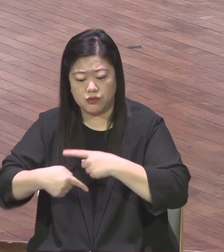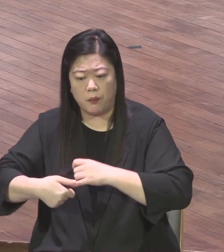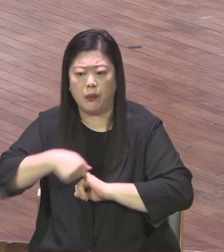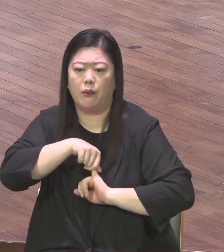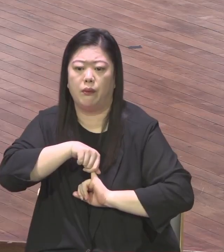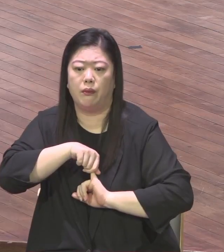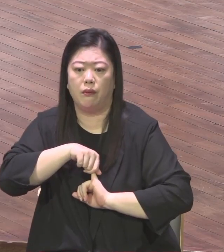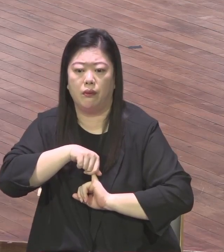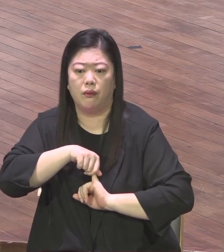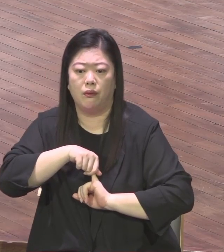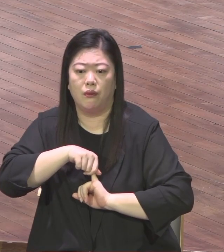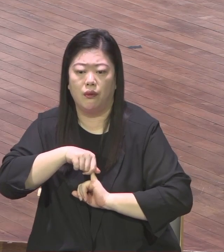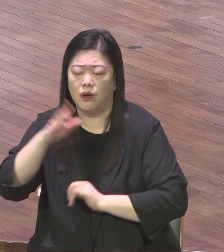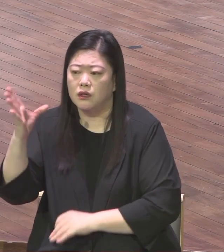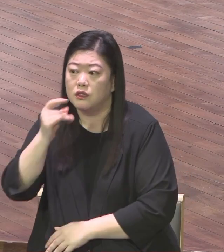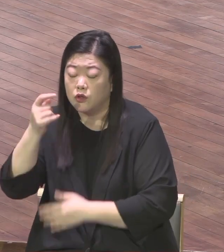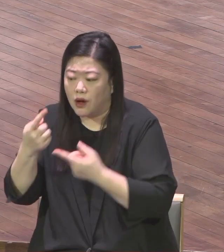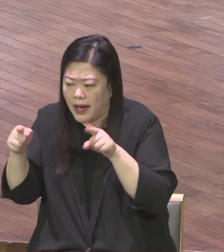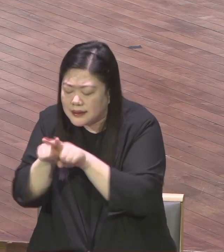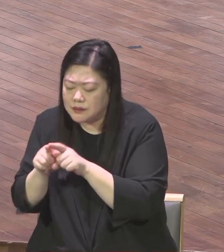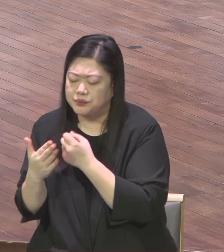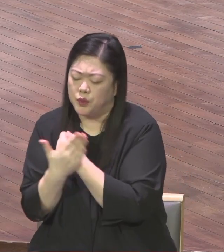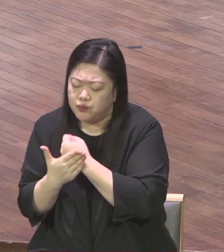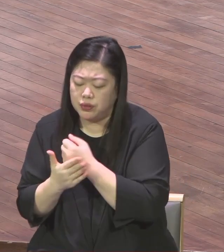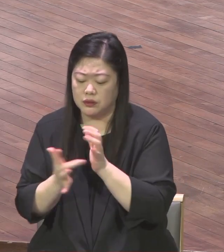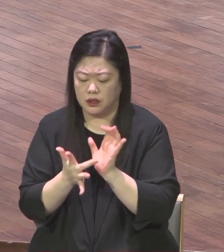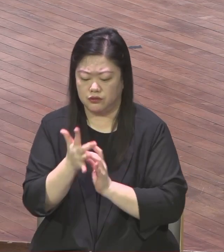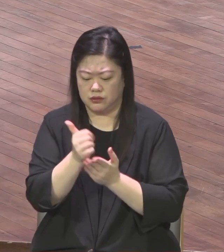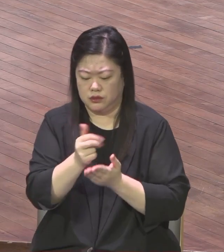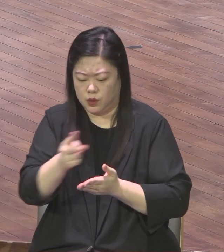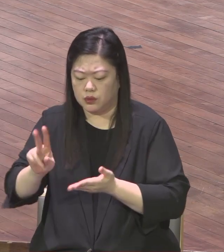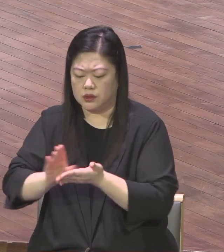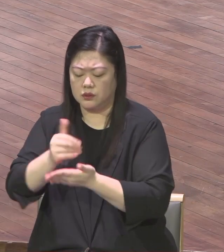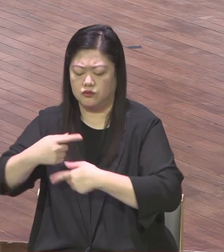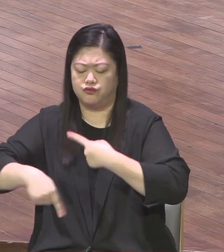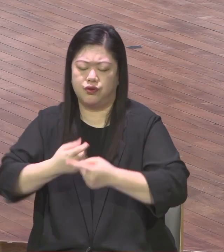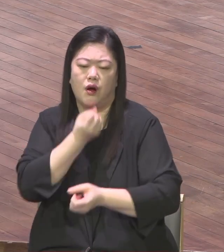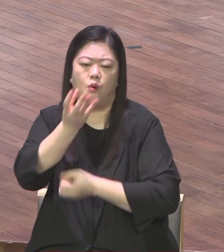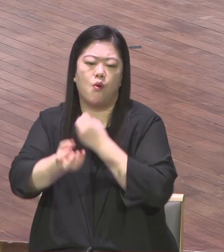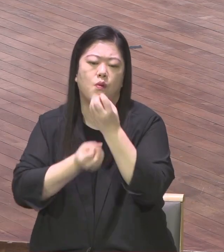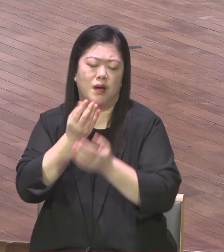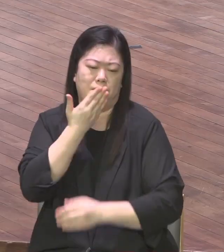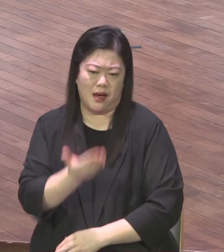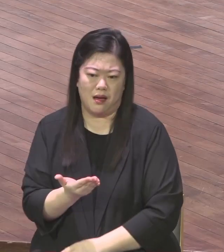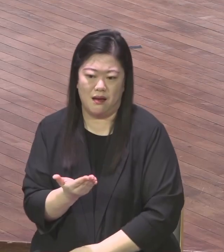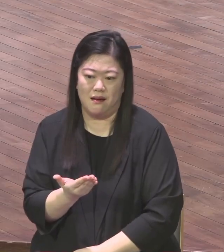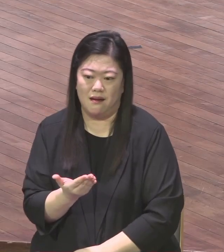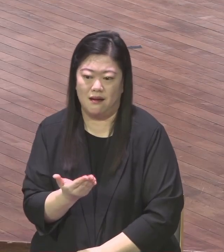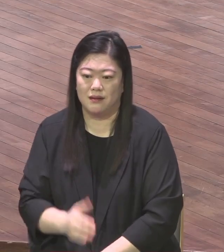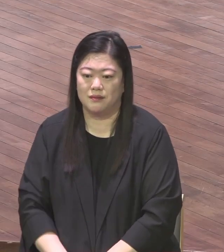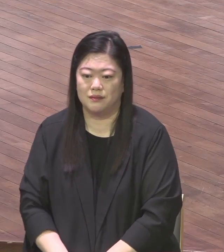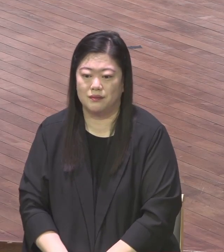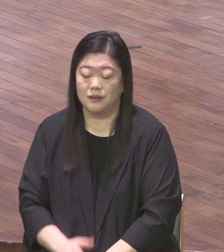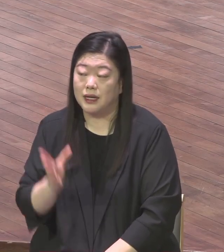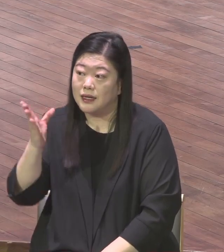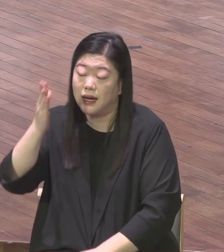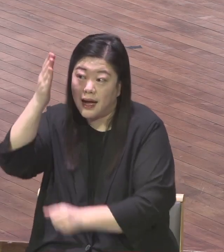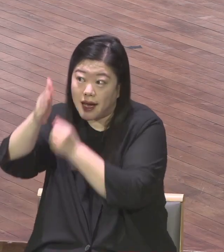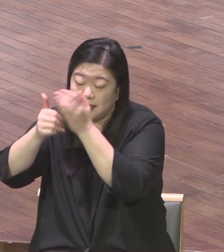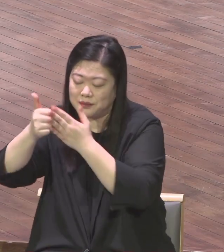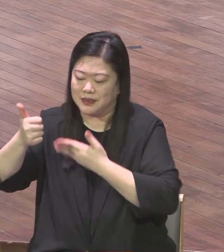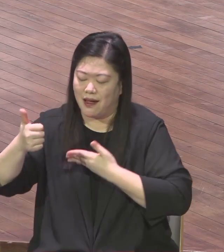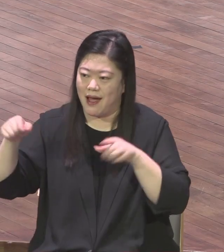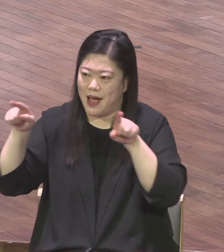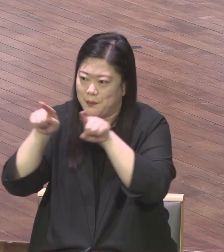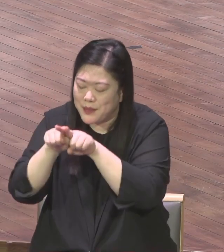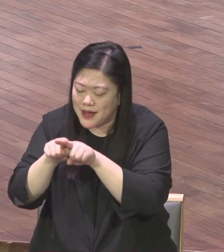없다. 그렇기 때문에 내 안에 성령이 계신다면, 이렇게 성령이 내 안에 계시고 나를 인도하시고 나를